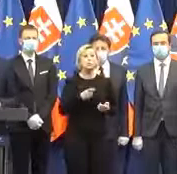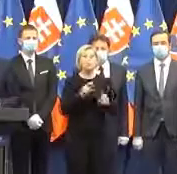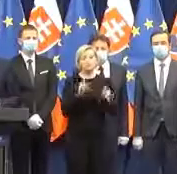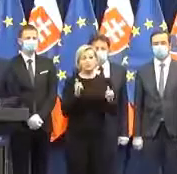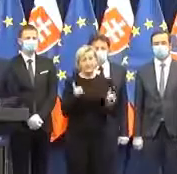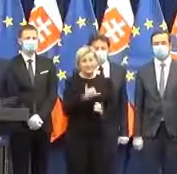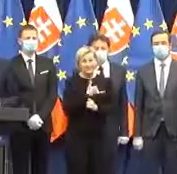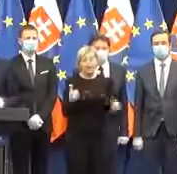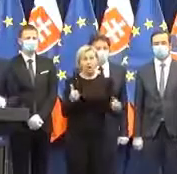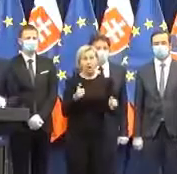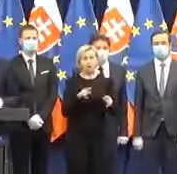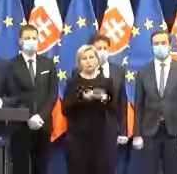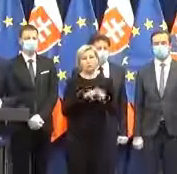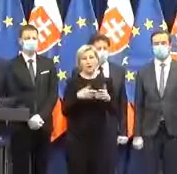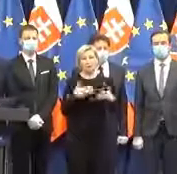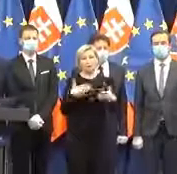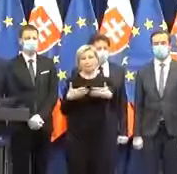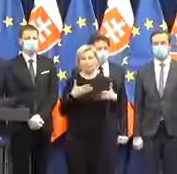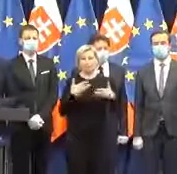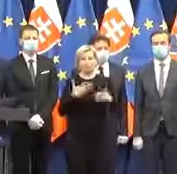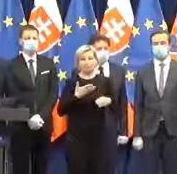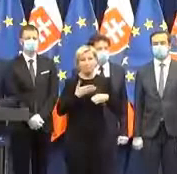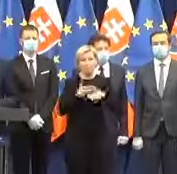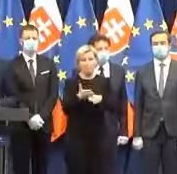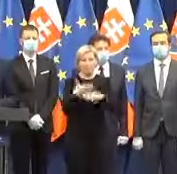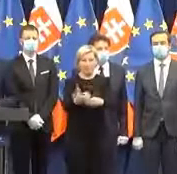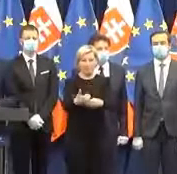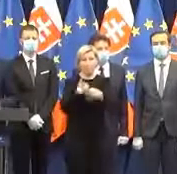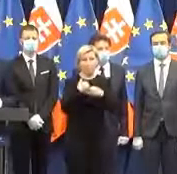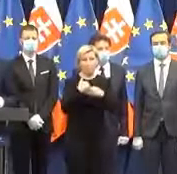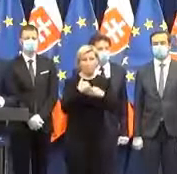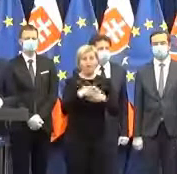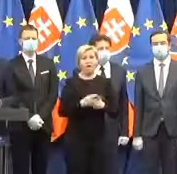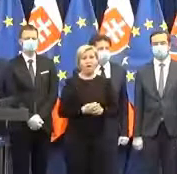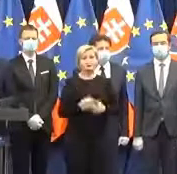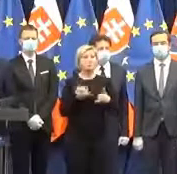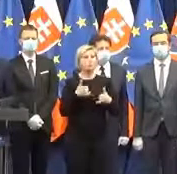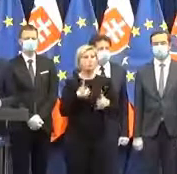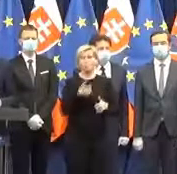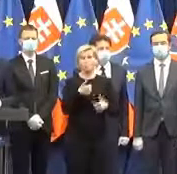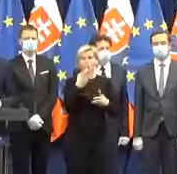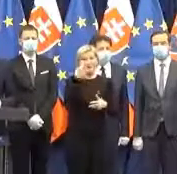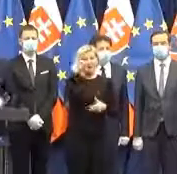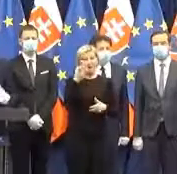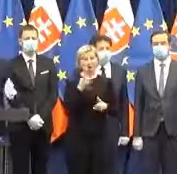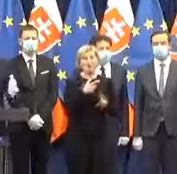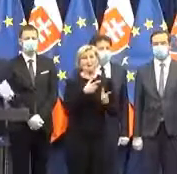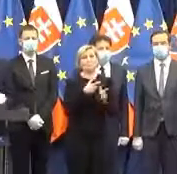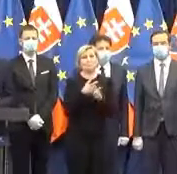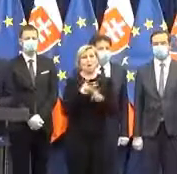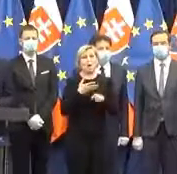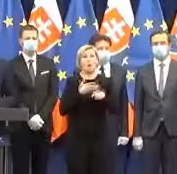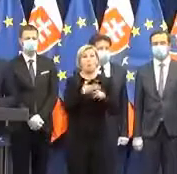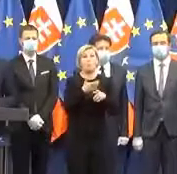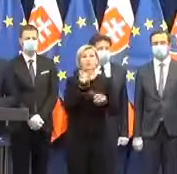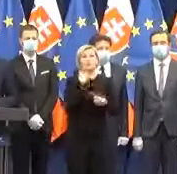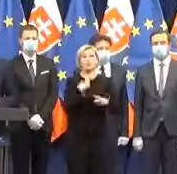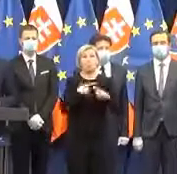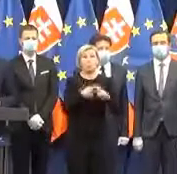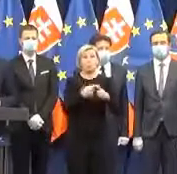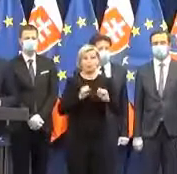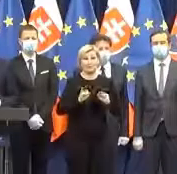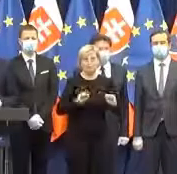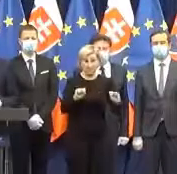si jeden druhému. Toto sú najlepšie zbranie, ktoré máme na súčasnú krízu, ale konkrétne hovorím opatrenia, tak ako som odpovedal na